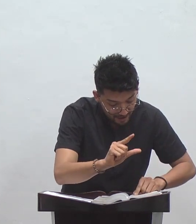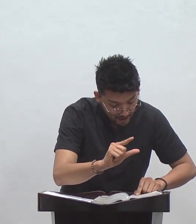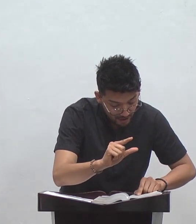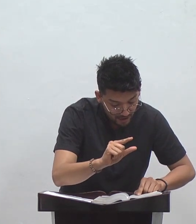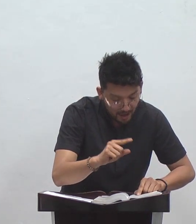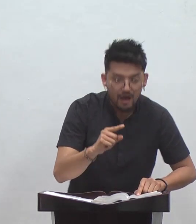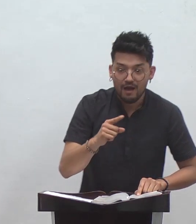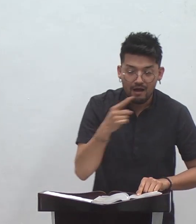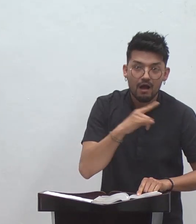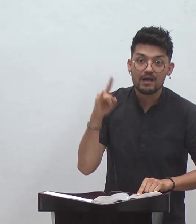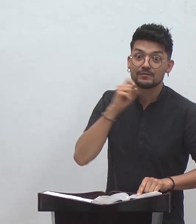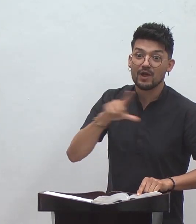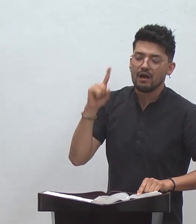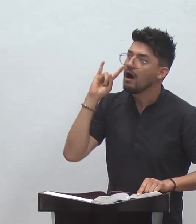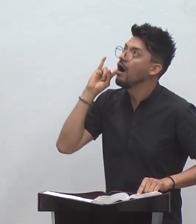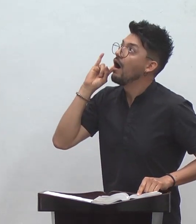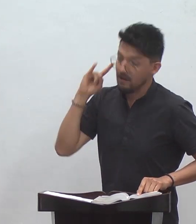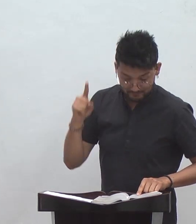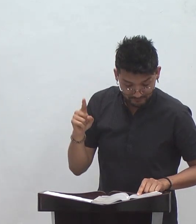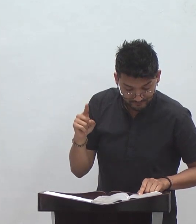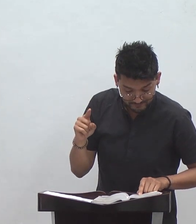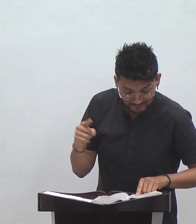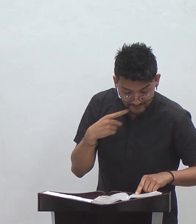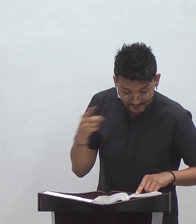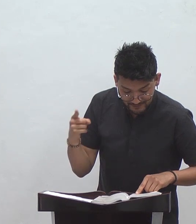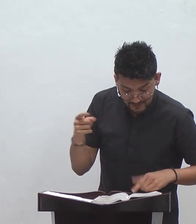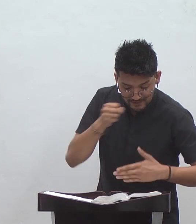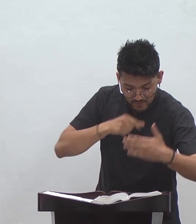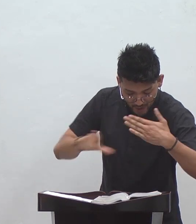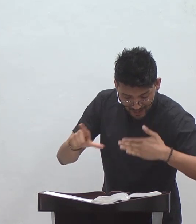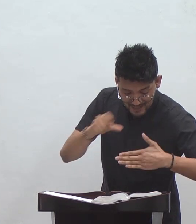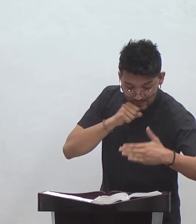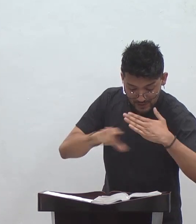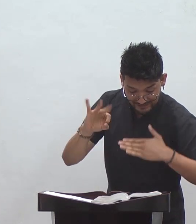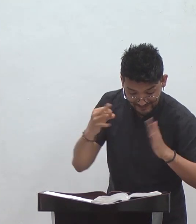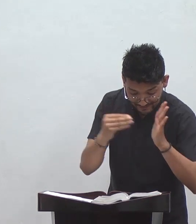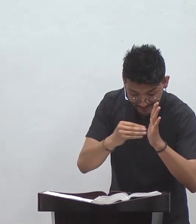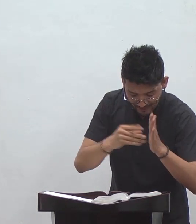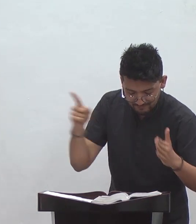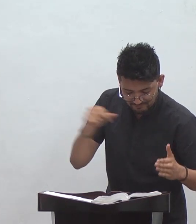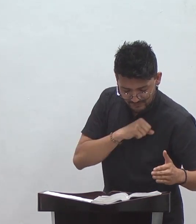Samuel. Entonces Samuel dijo, habla, porque tu siervo oye.